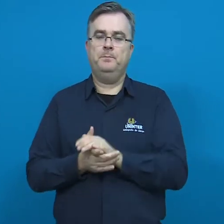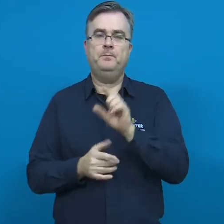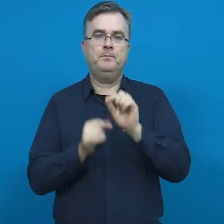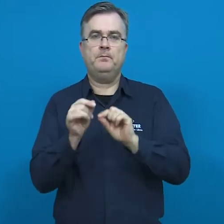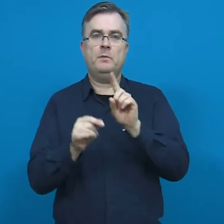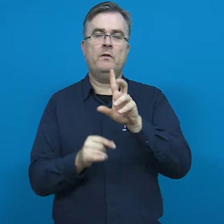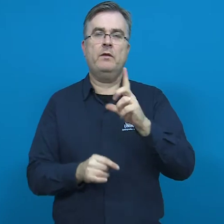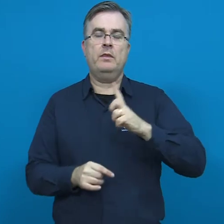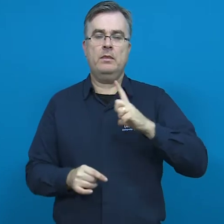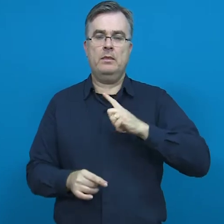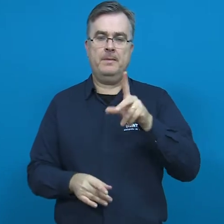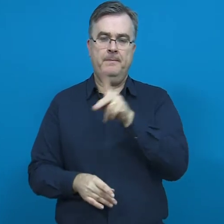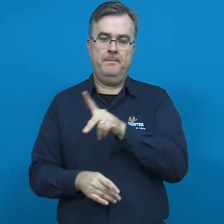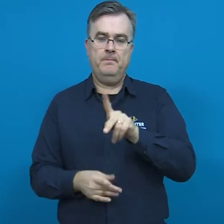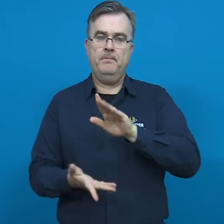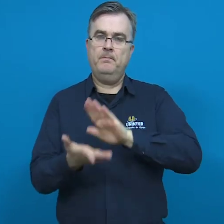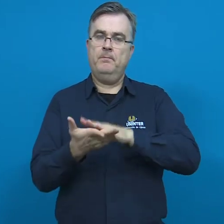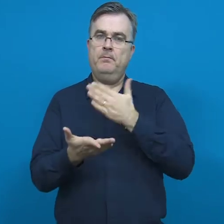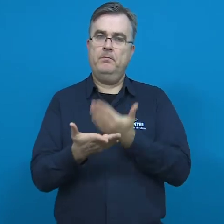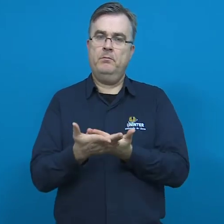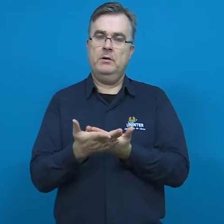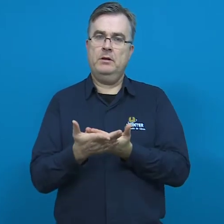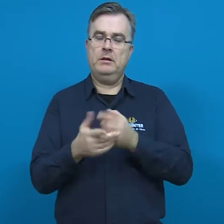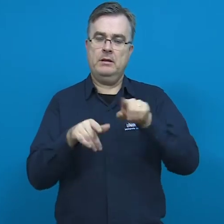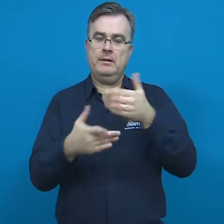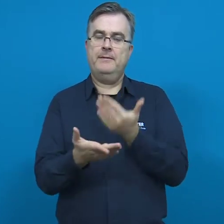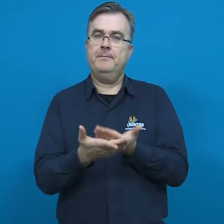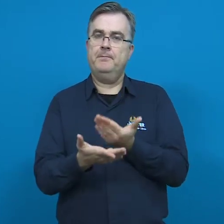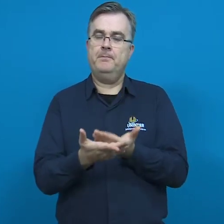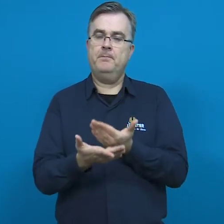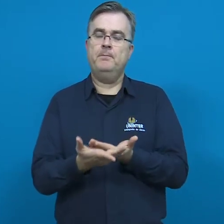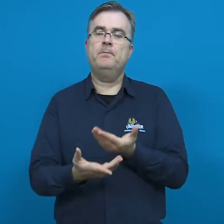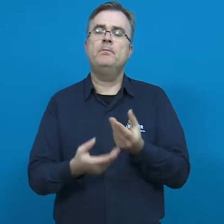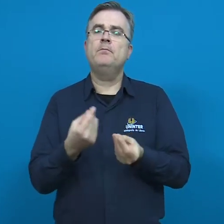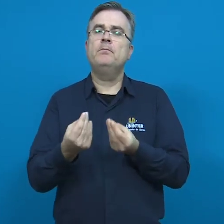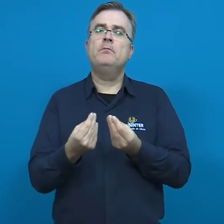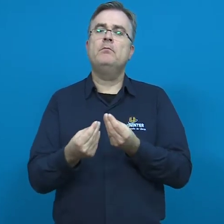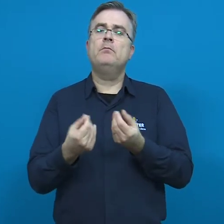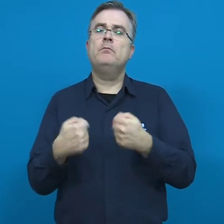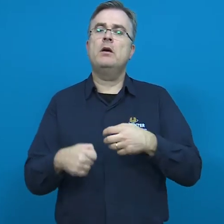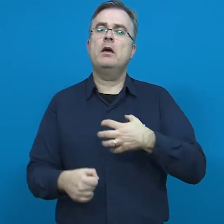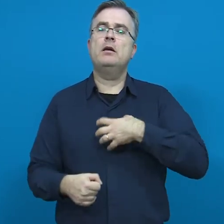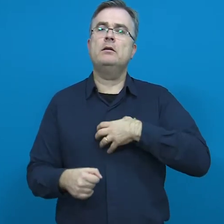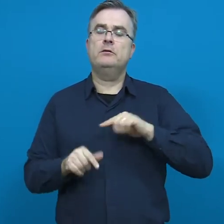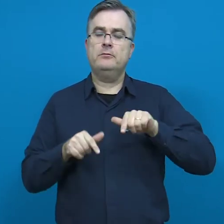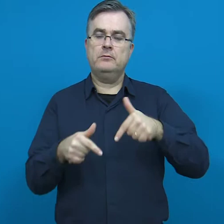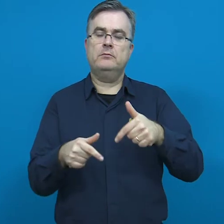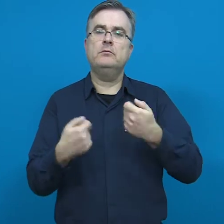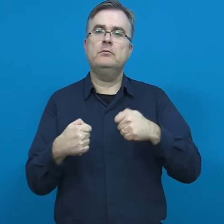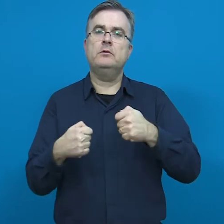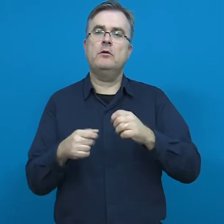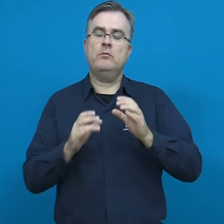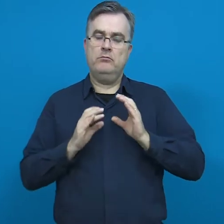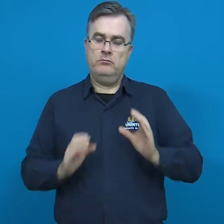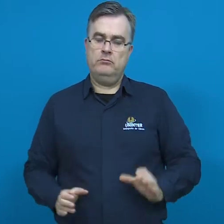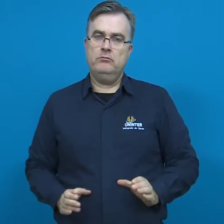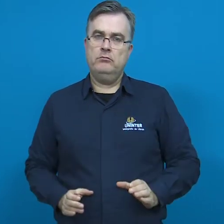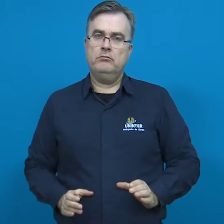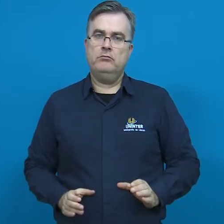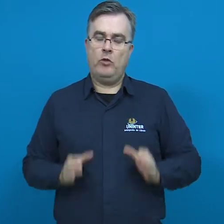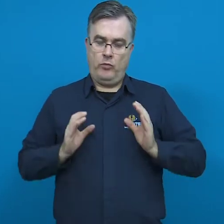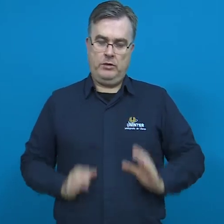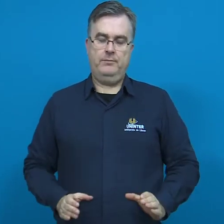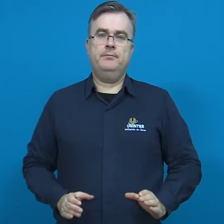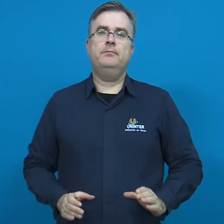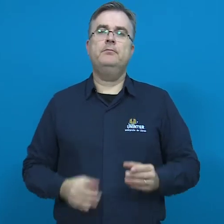né, e que ele não vai ter um professor intérprete em sala de aula, né, como que ele deve agir, né? Como que ele deve se